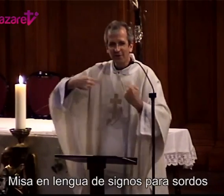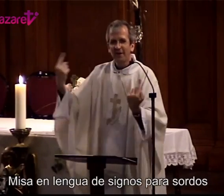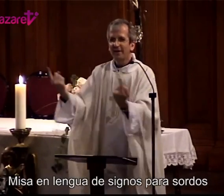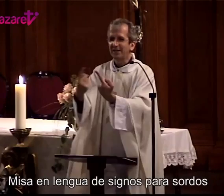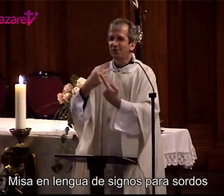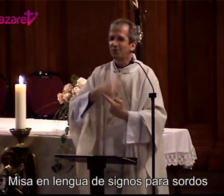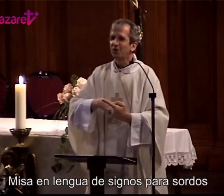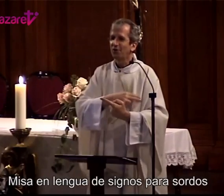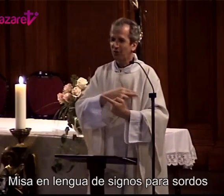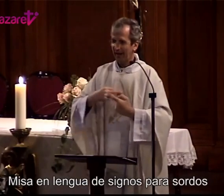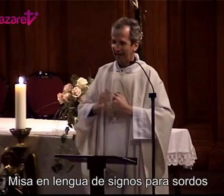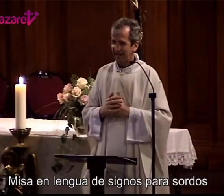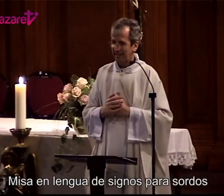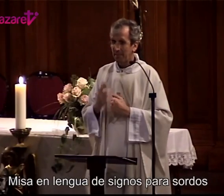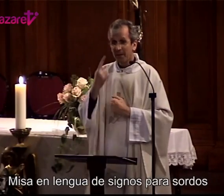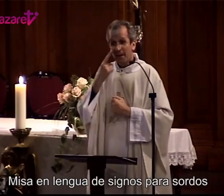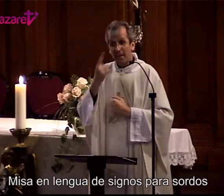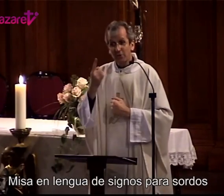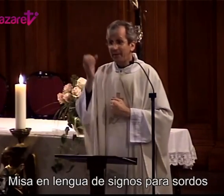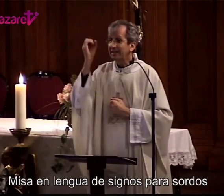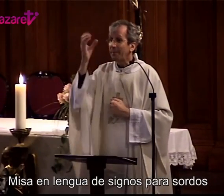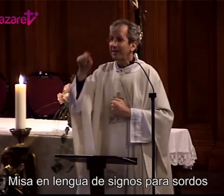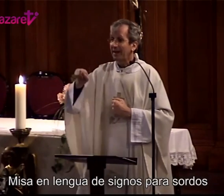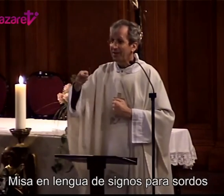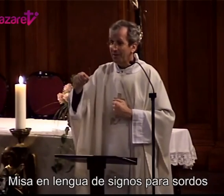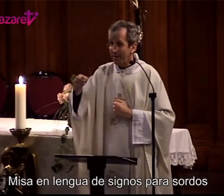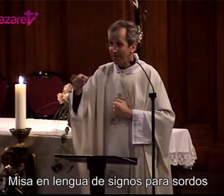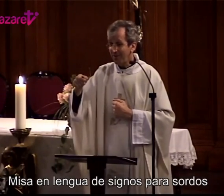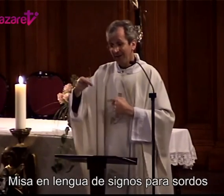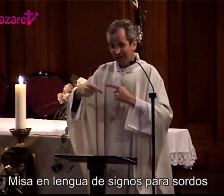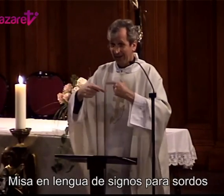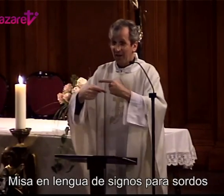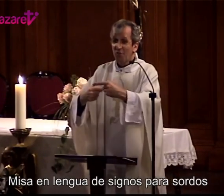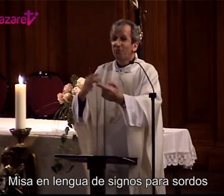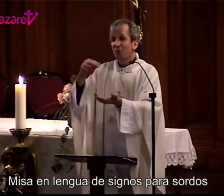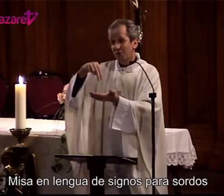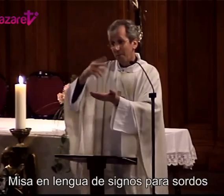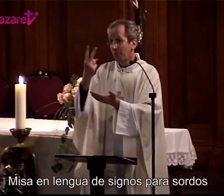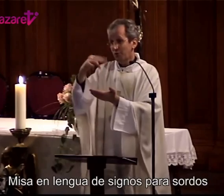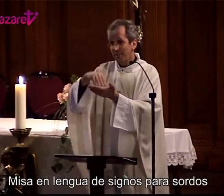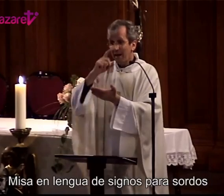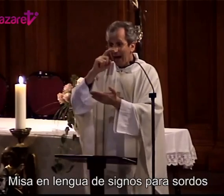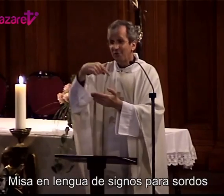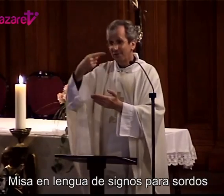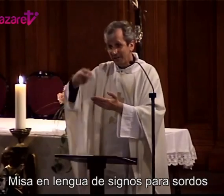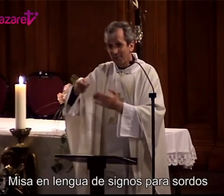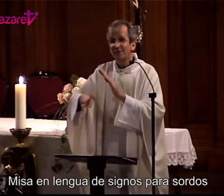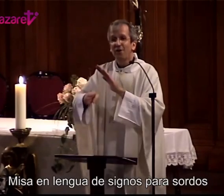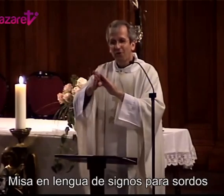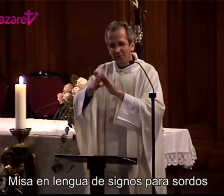que somos toda la Iglesia. Vamos a ver esta predicación de Pedro, que 2000 años después